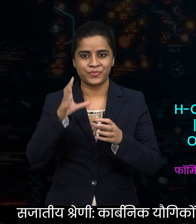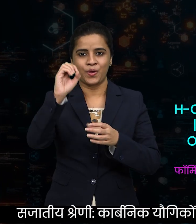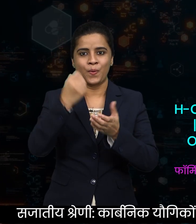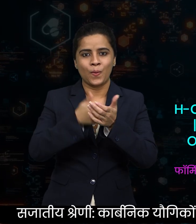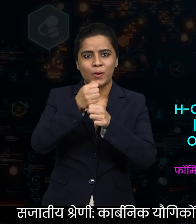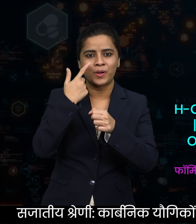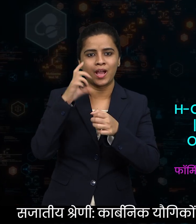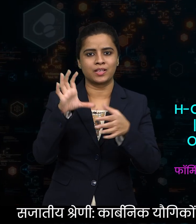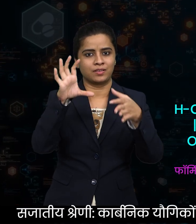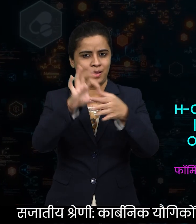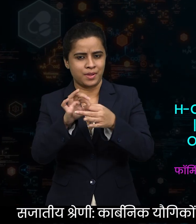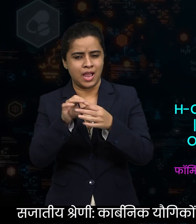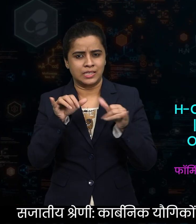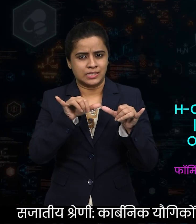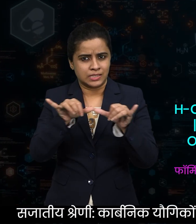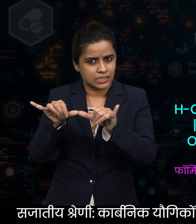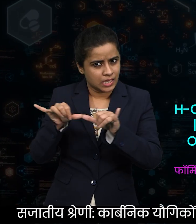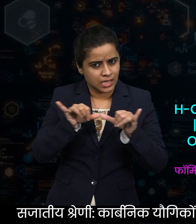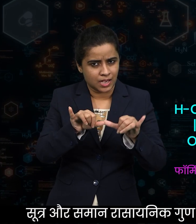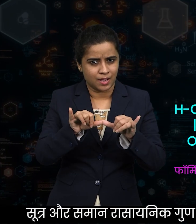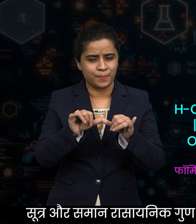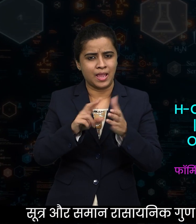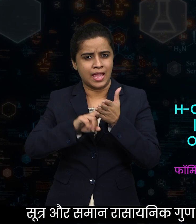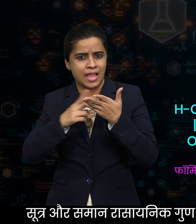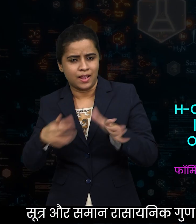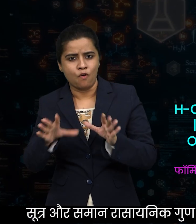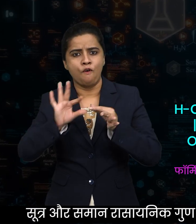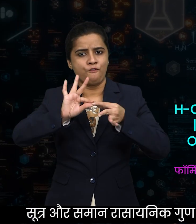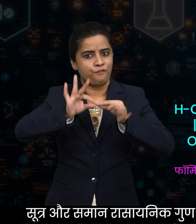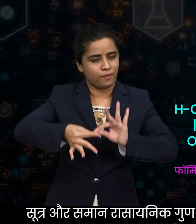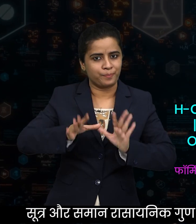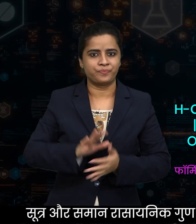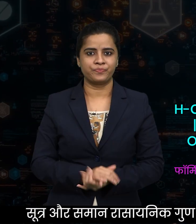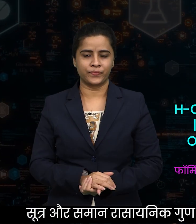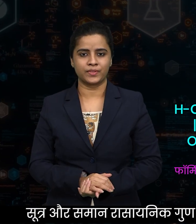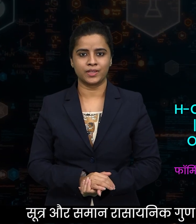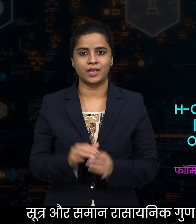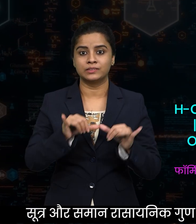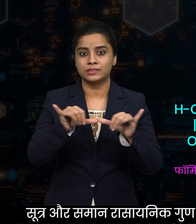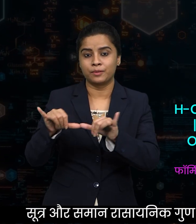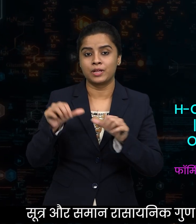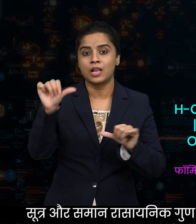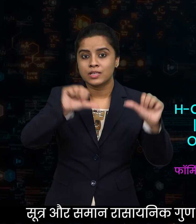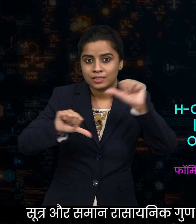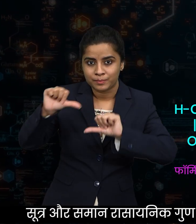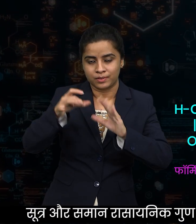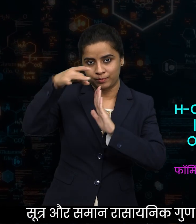जिसमें समान सामान्य सूत्र और समान रासायनिक गुण होते हैं, केवल